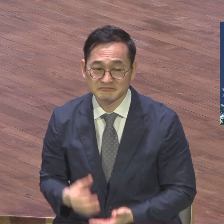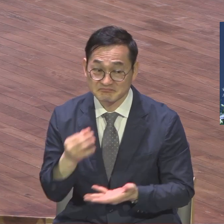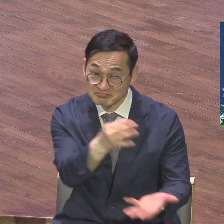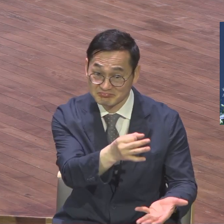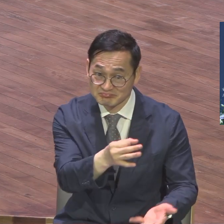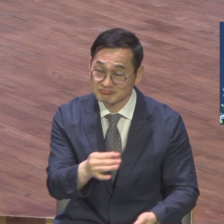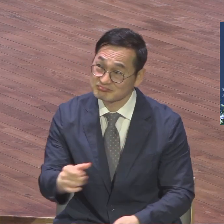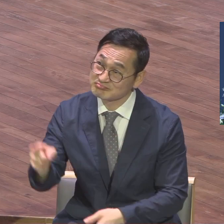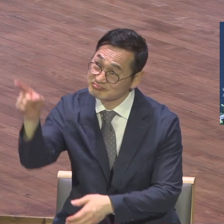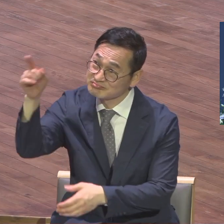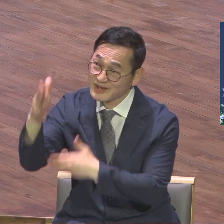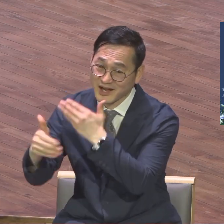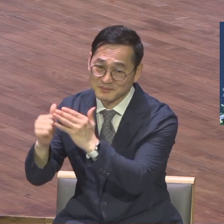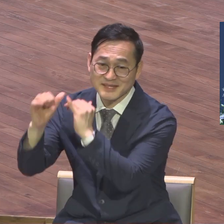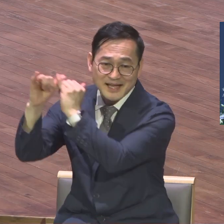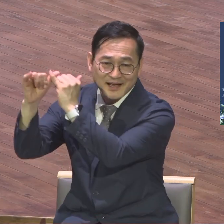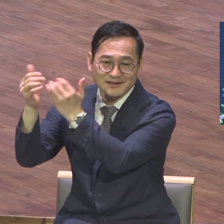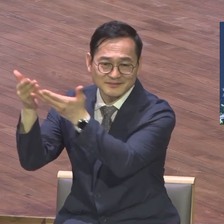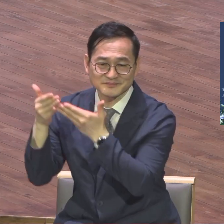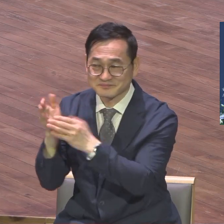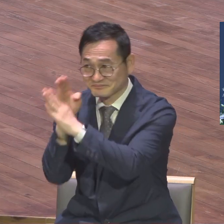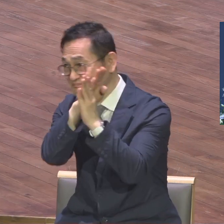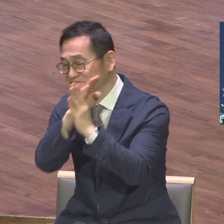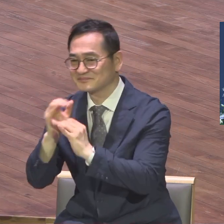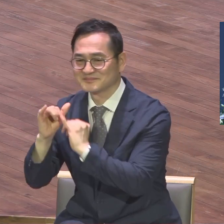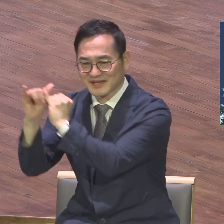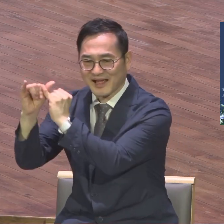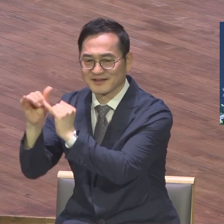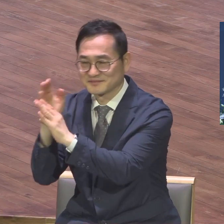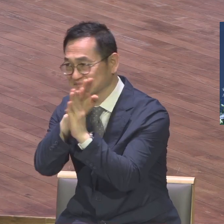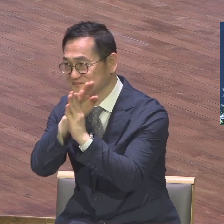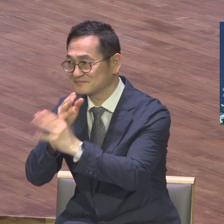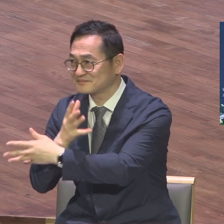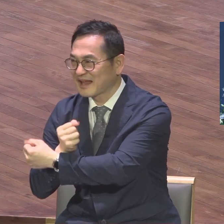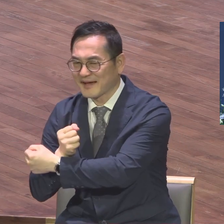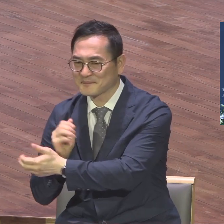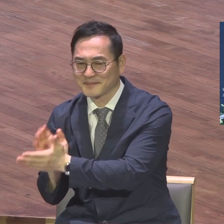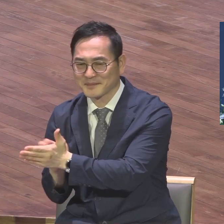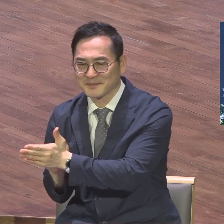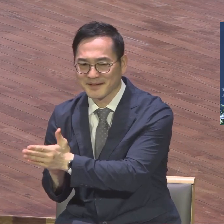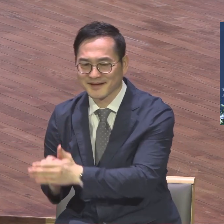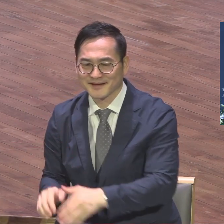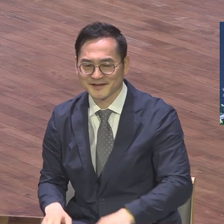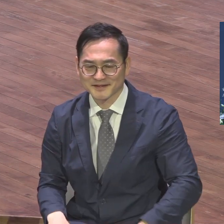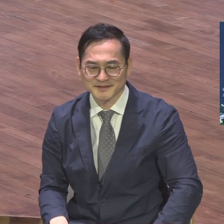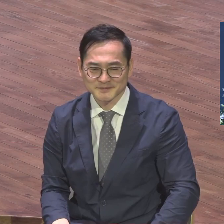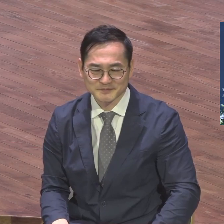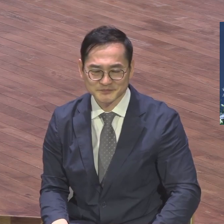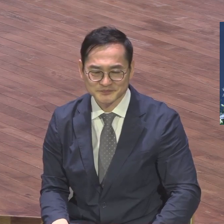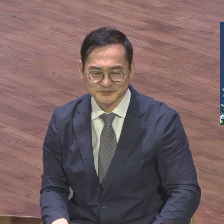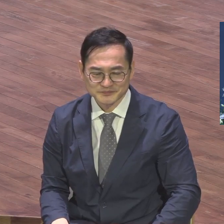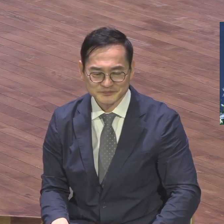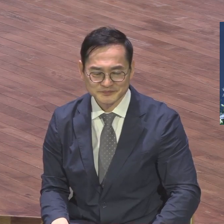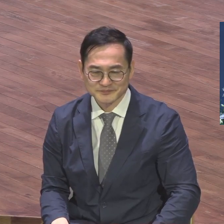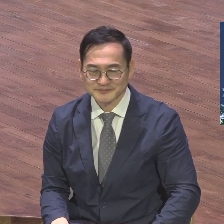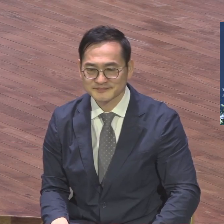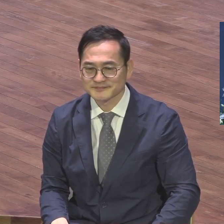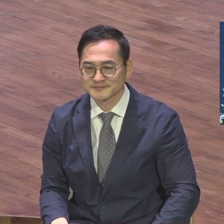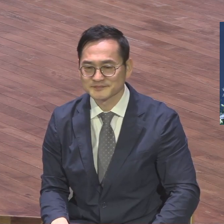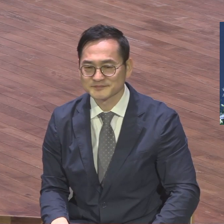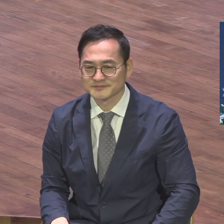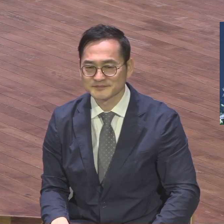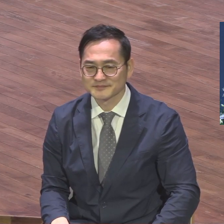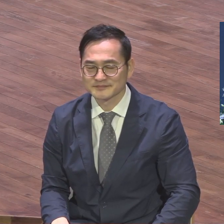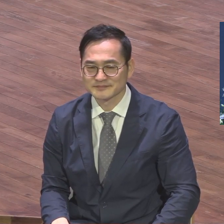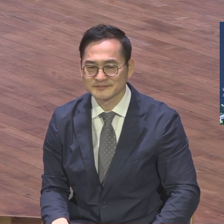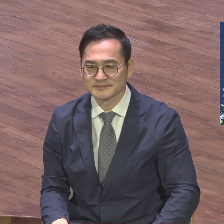그걸 안다니까. 이면계약. 하나님과 나와 이면계약이 다 있어요. 실감나게 산다니까. 매주 매주. 매